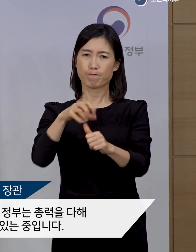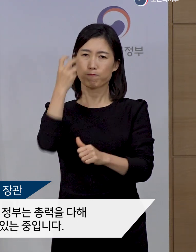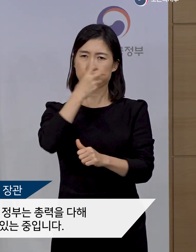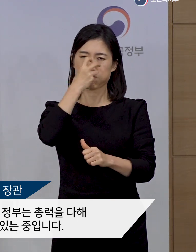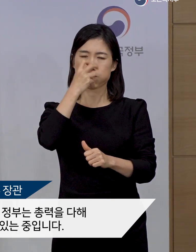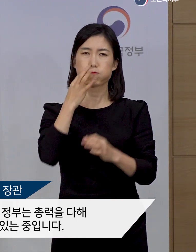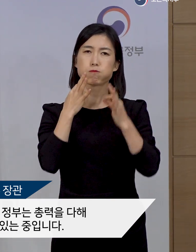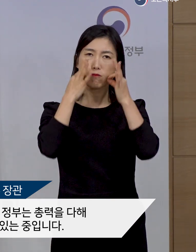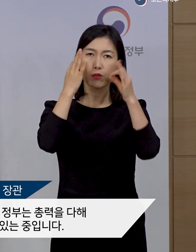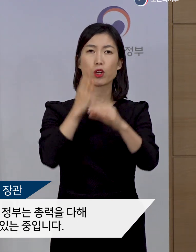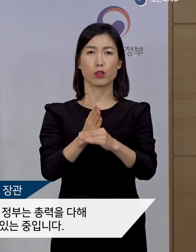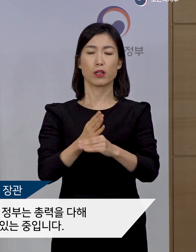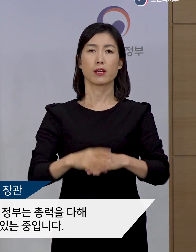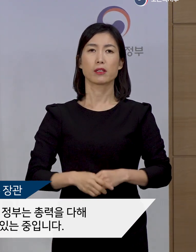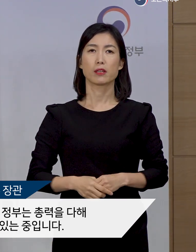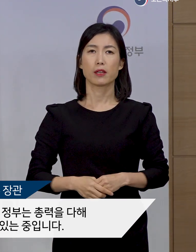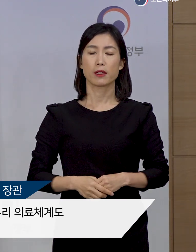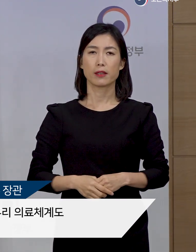중입니다.